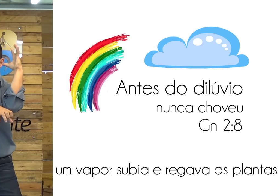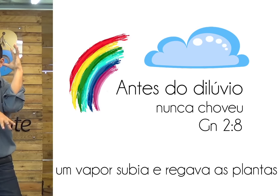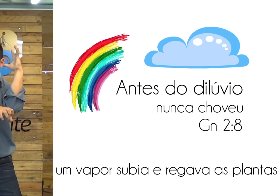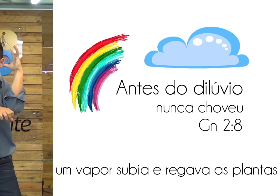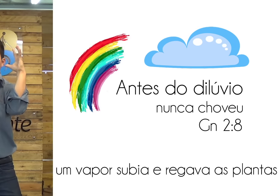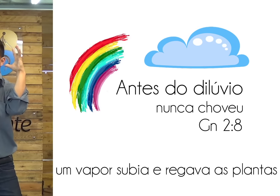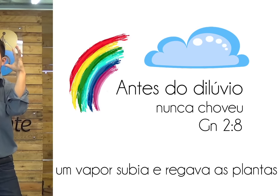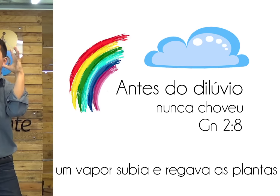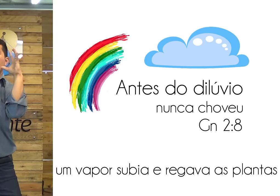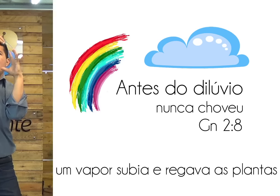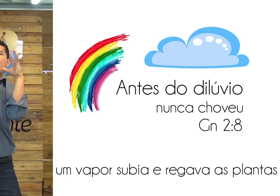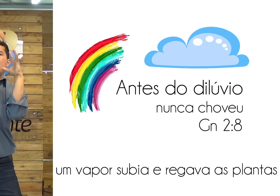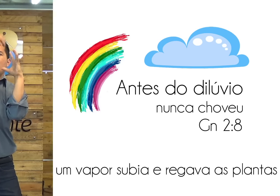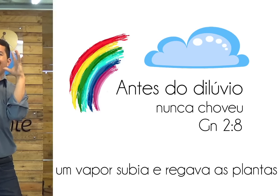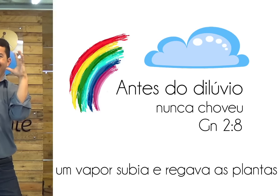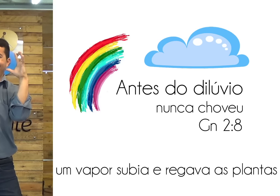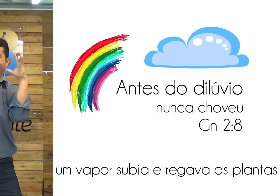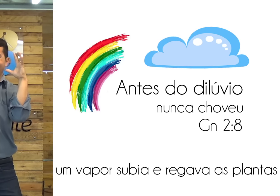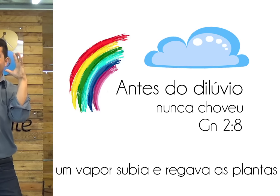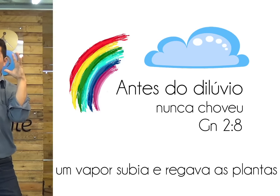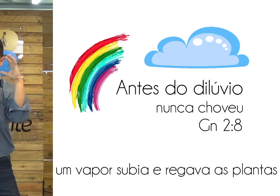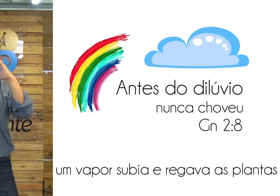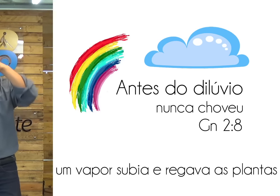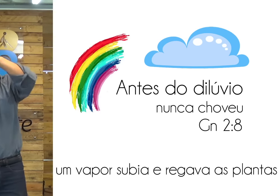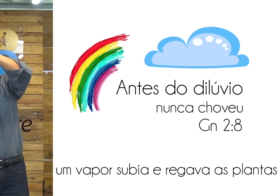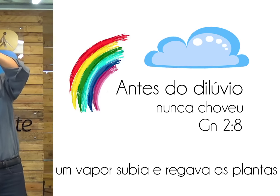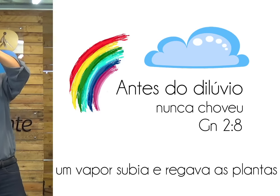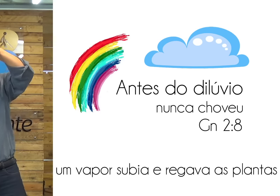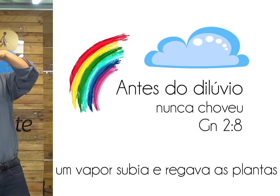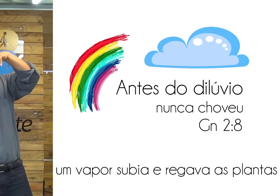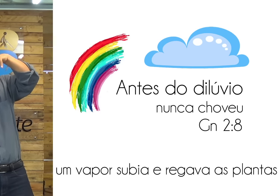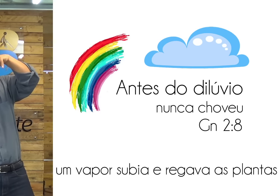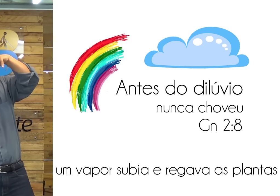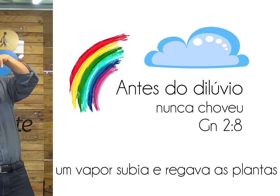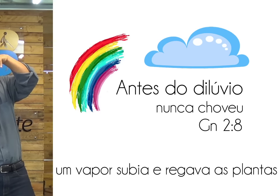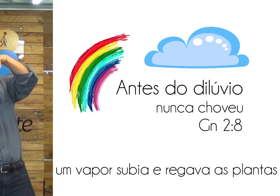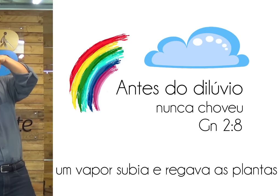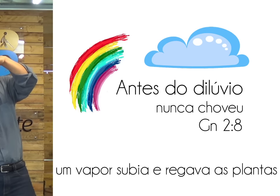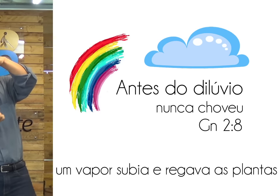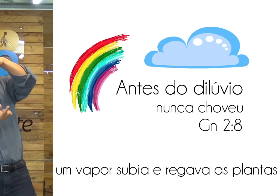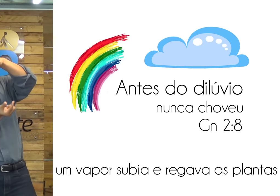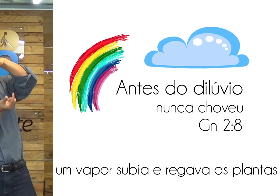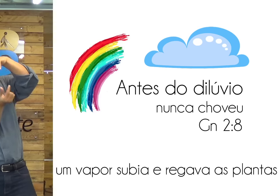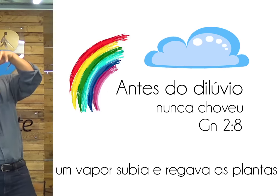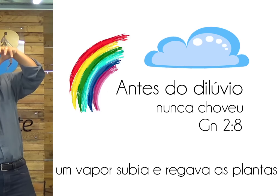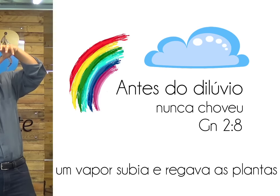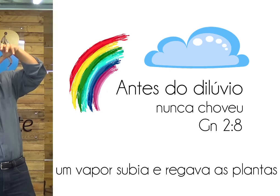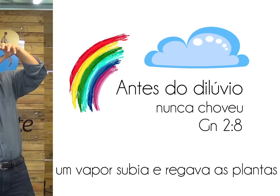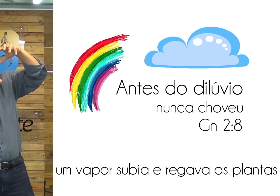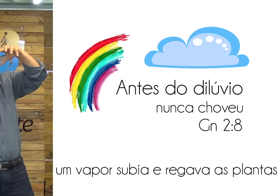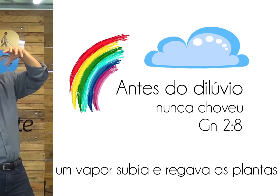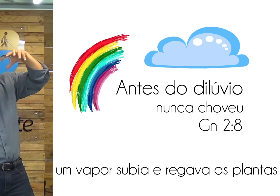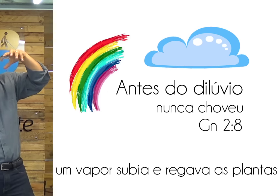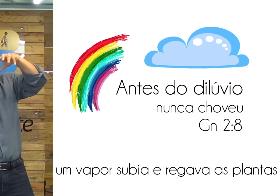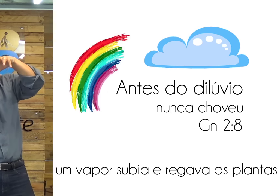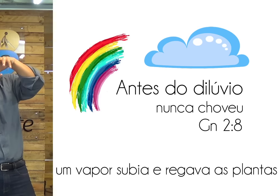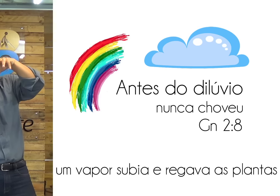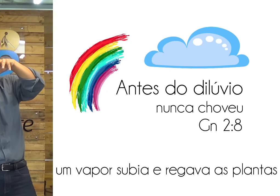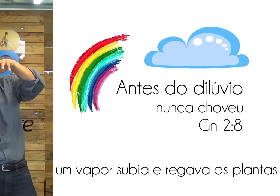e ela não precisava chover ela pegava a água que tinha embaixo da terra né É como se só tivesse água